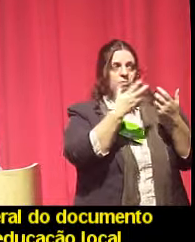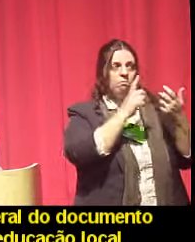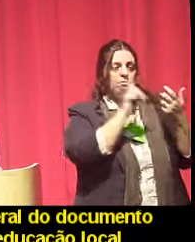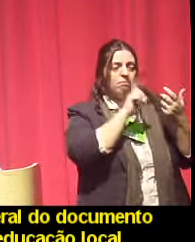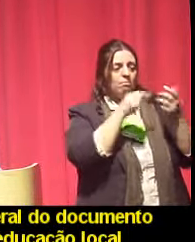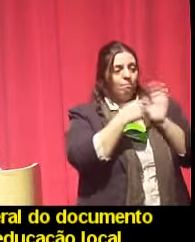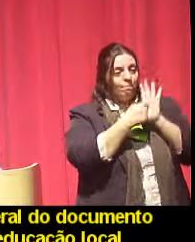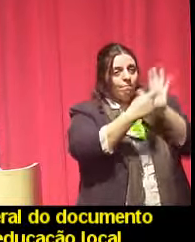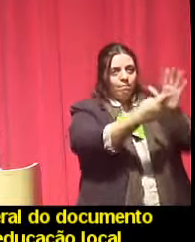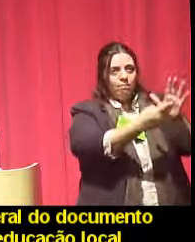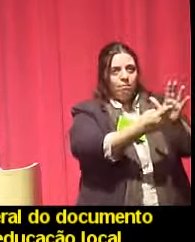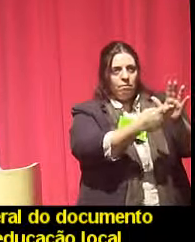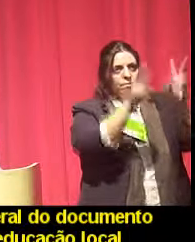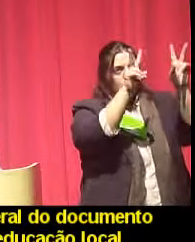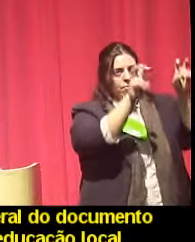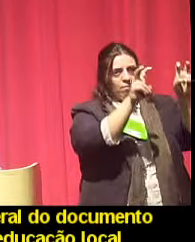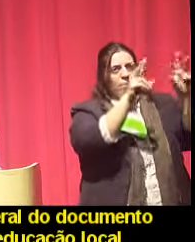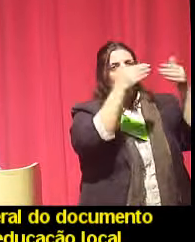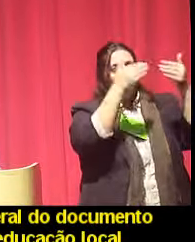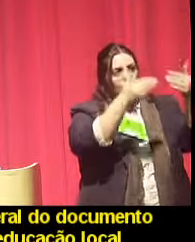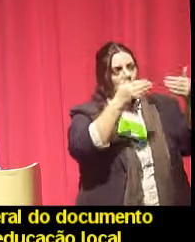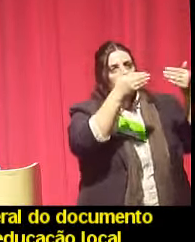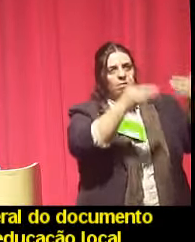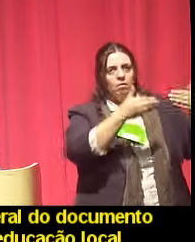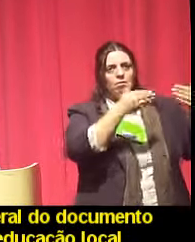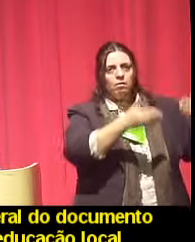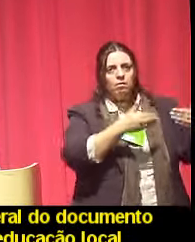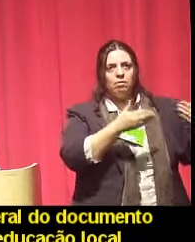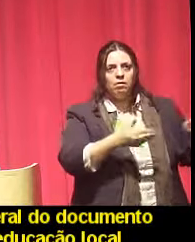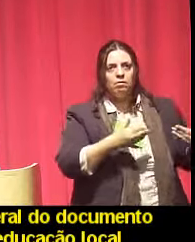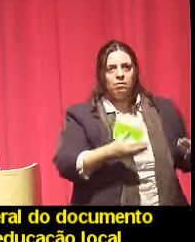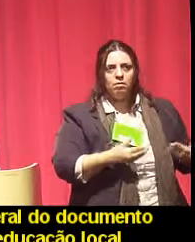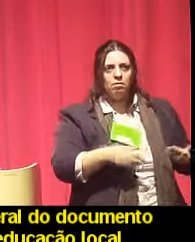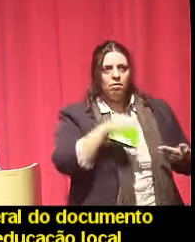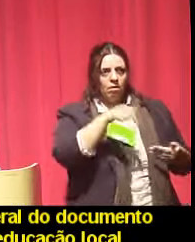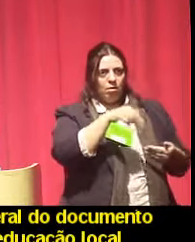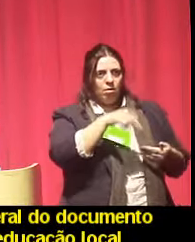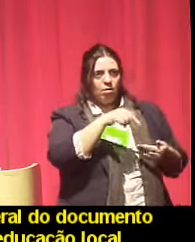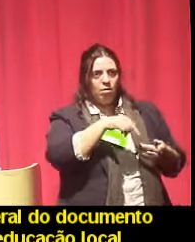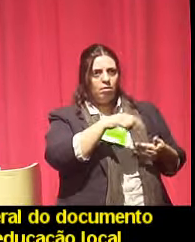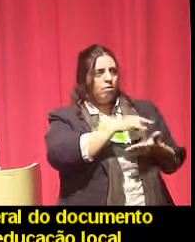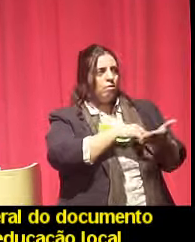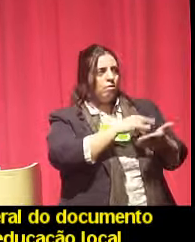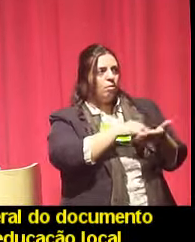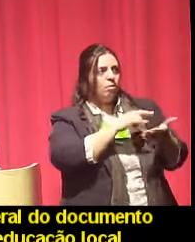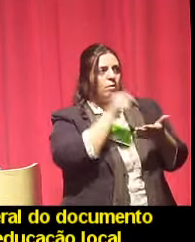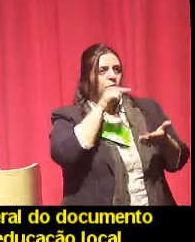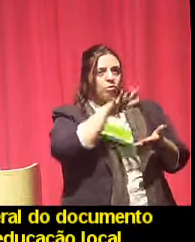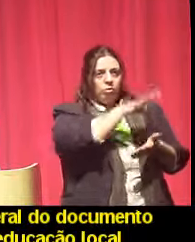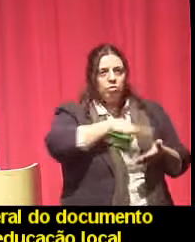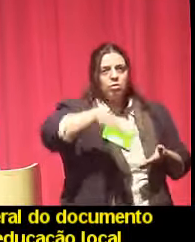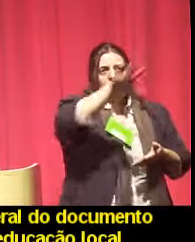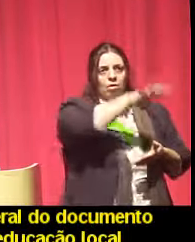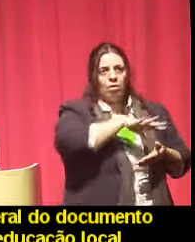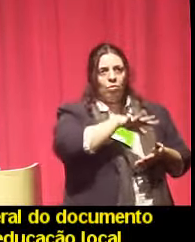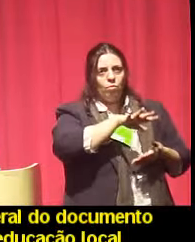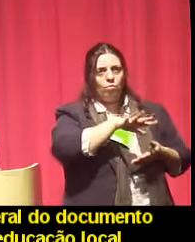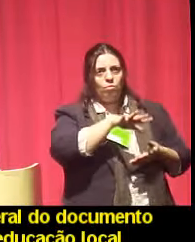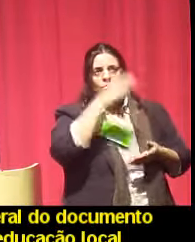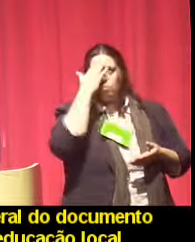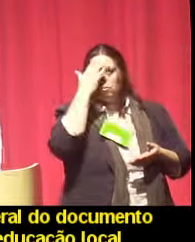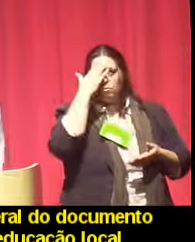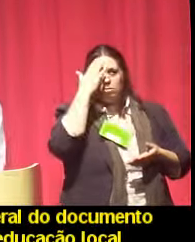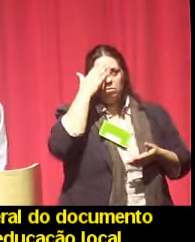uma apresentação do eixo, do documento geral da conferência, para que depois volte. No entender